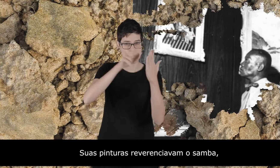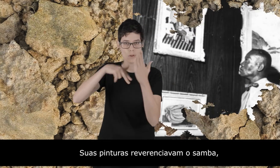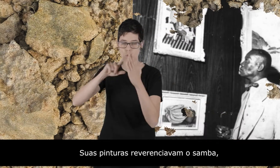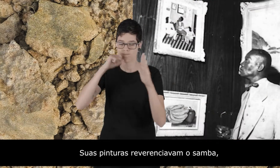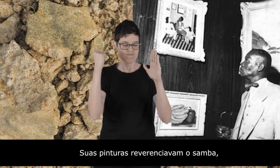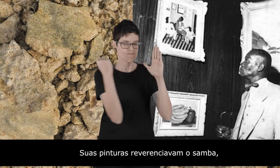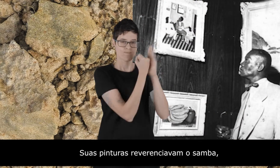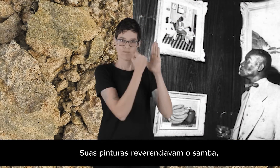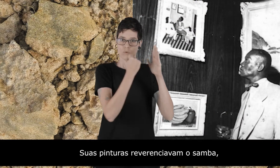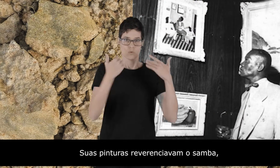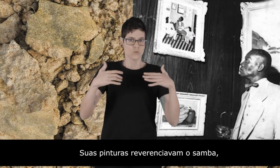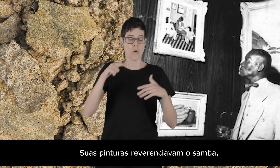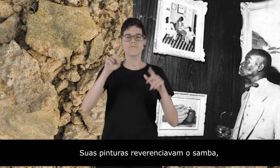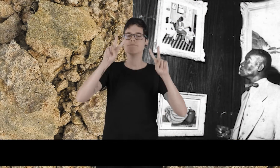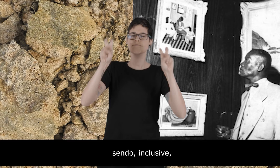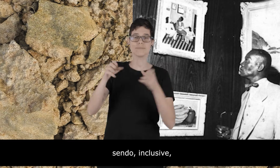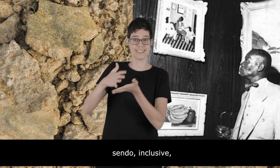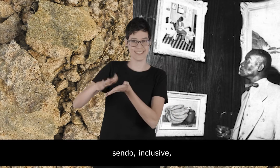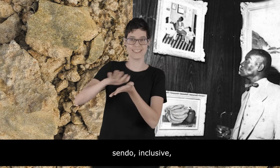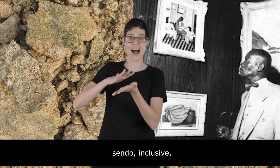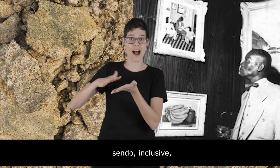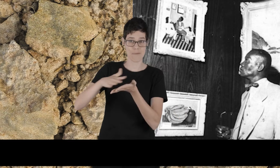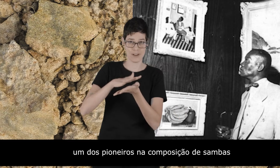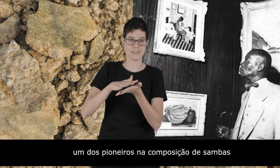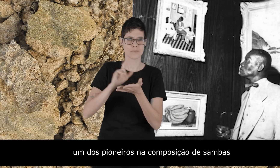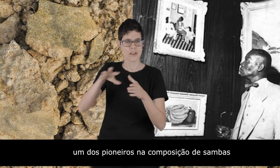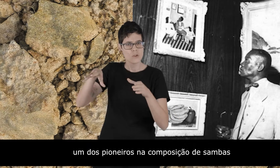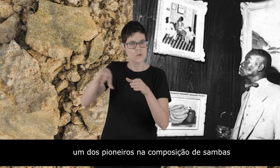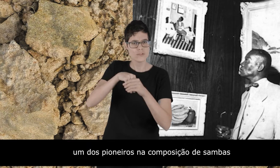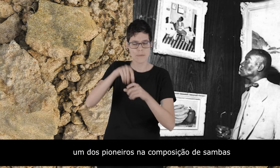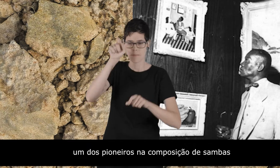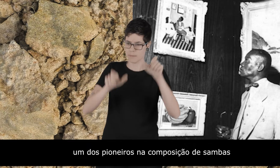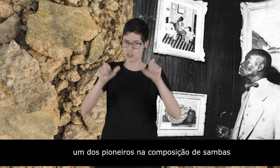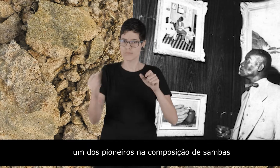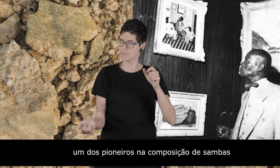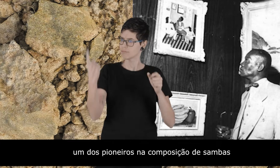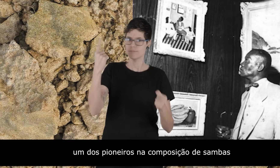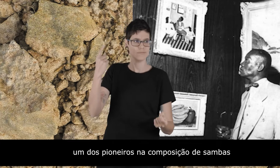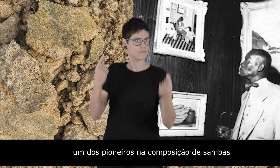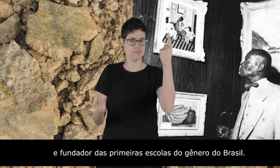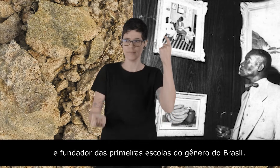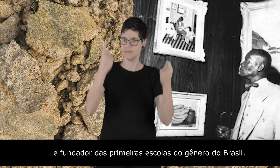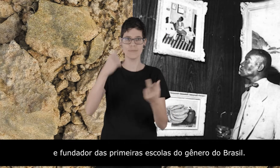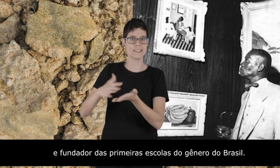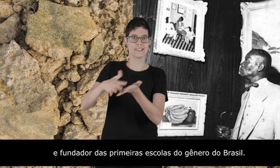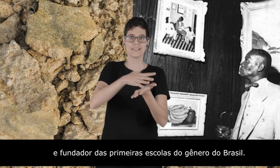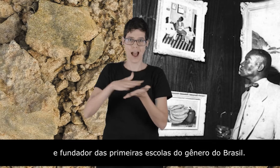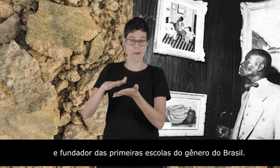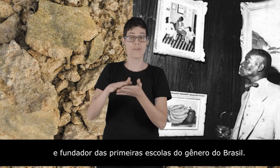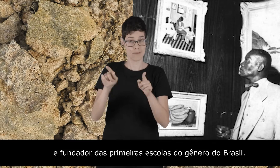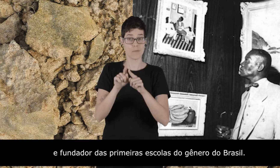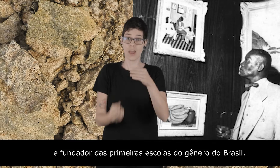Suas pinturas reverenciavam o samba, sendo inclusive um dos pioneiros na composição de sambas e fundador